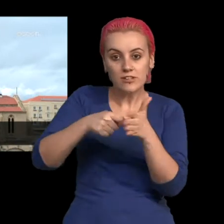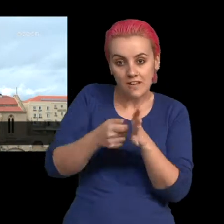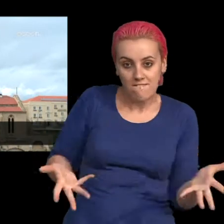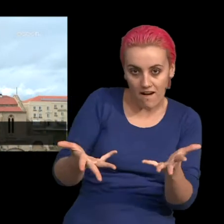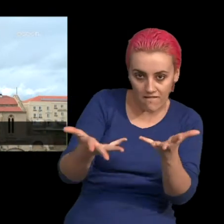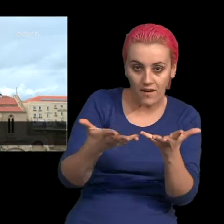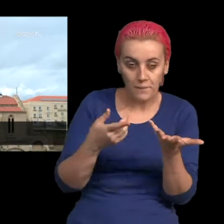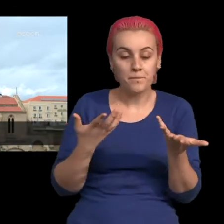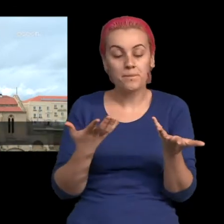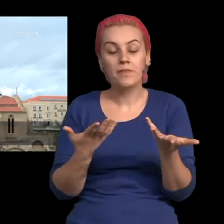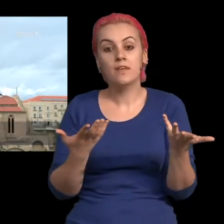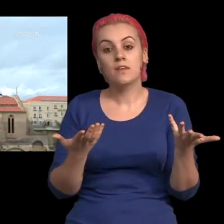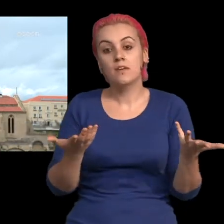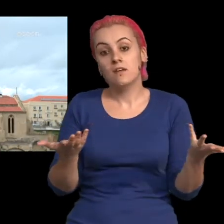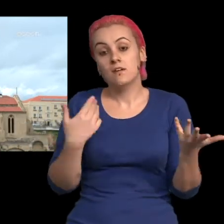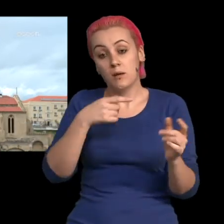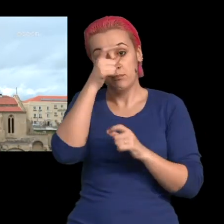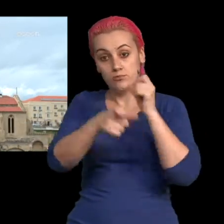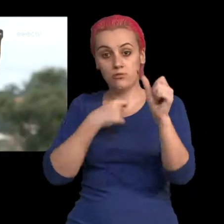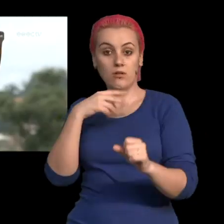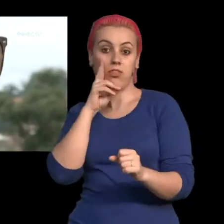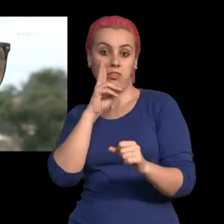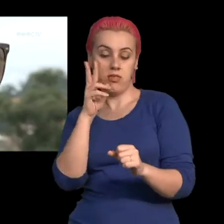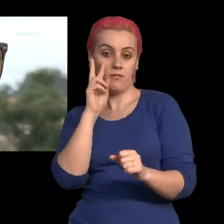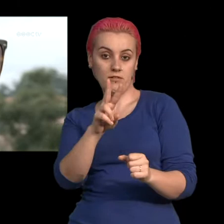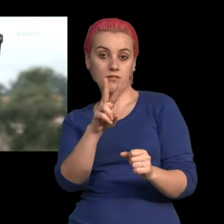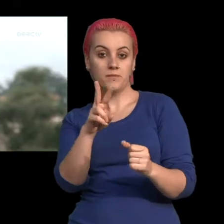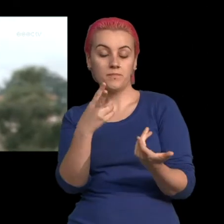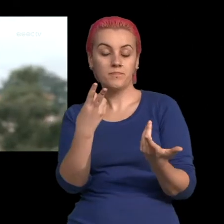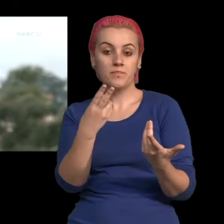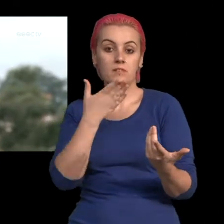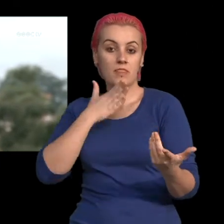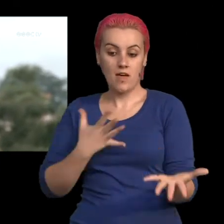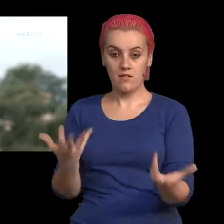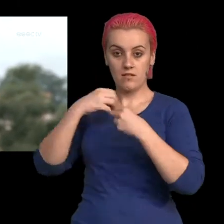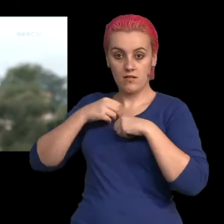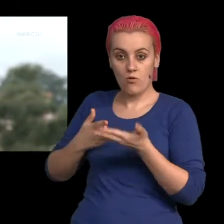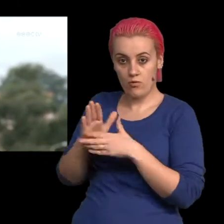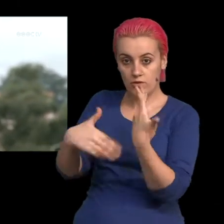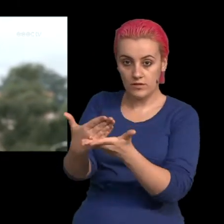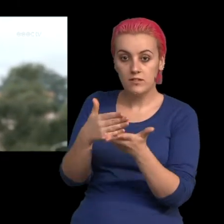estímulo para o espectador que continua, não é?